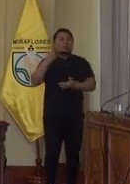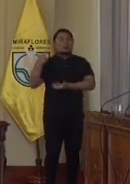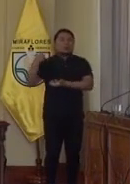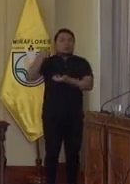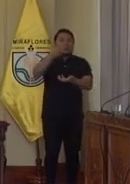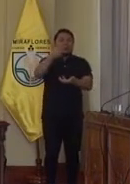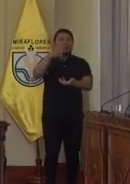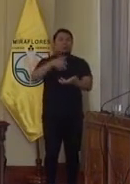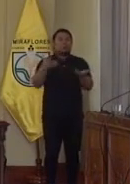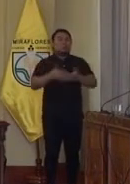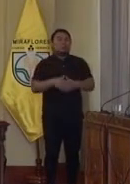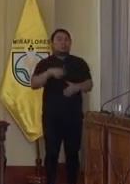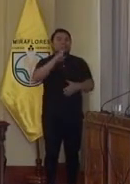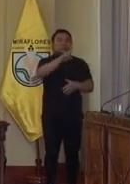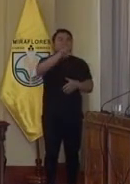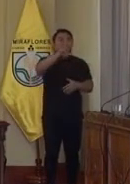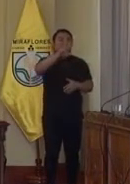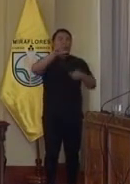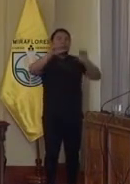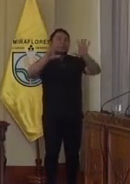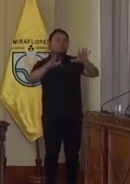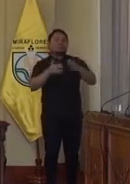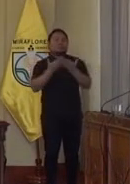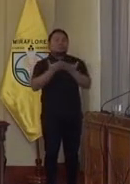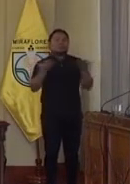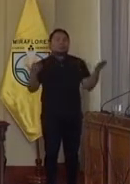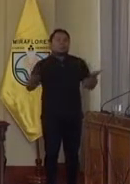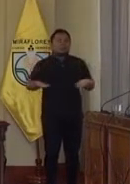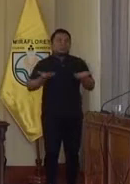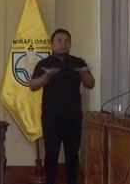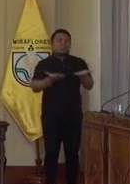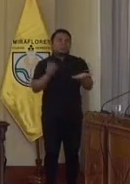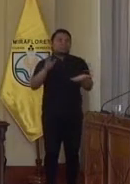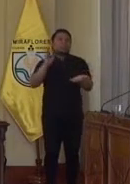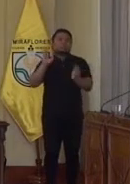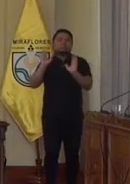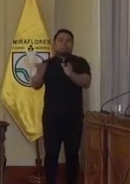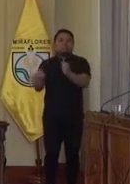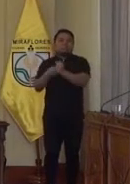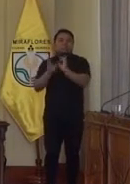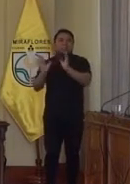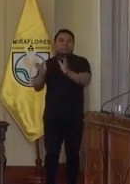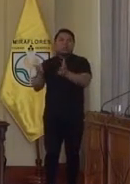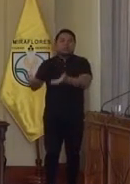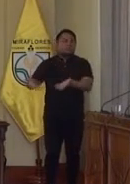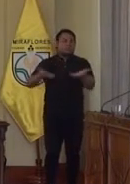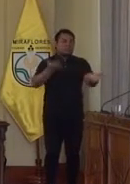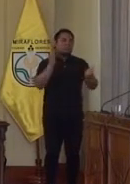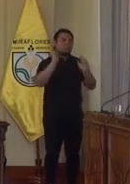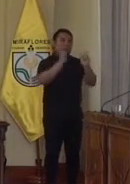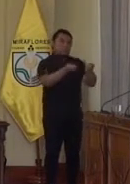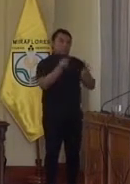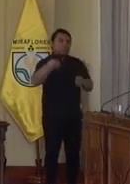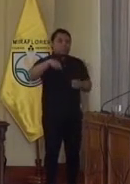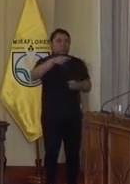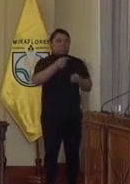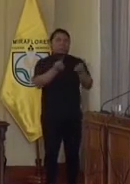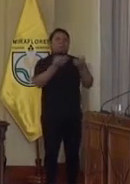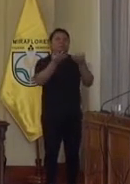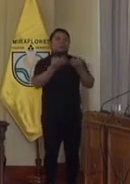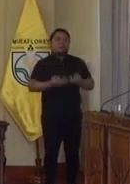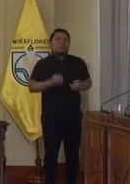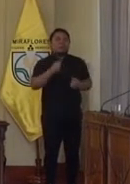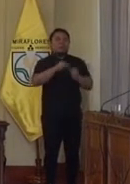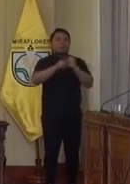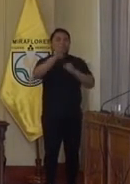donación consistente en 138 bienes muebles dados de baja con la resolución de Gerencia de Administración y Finanzas número